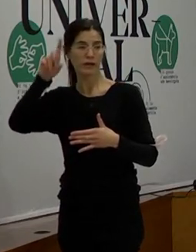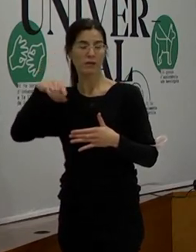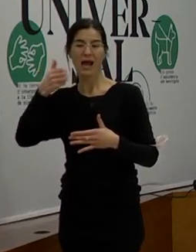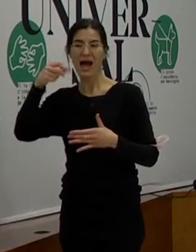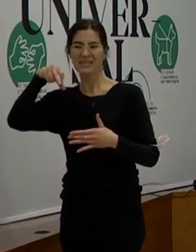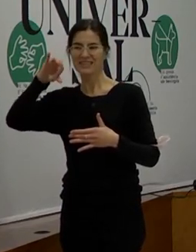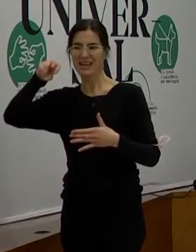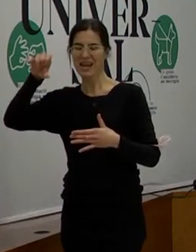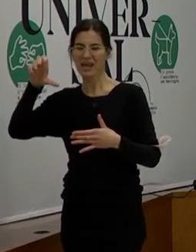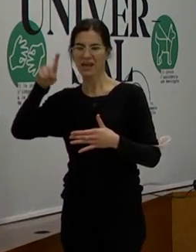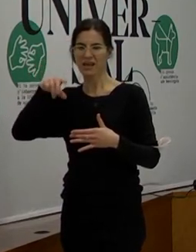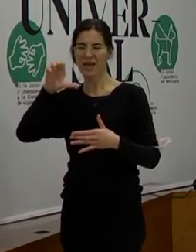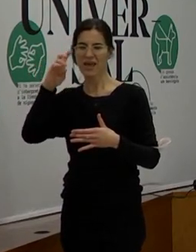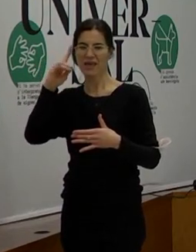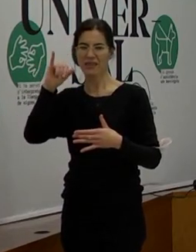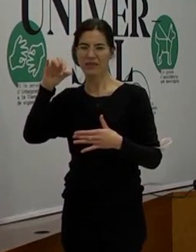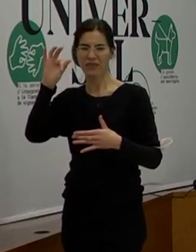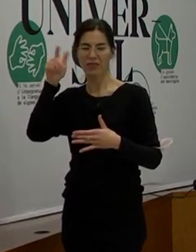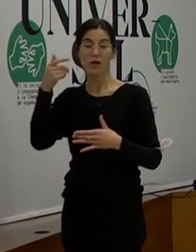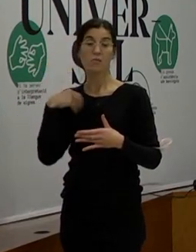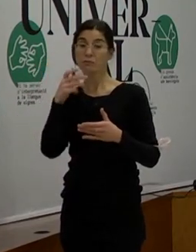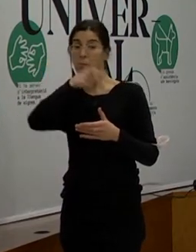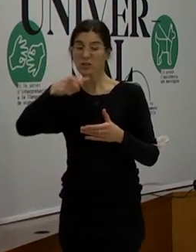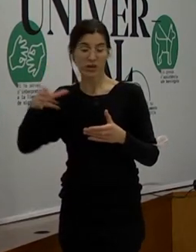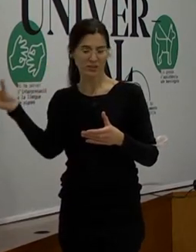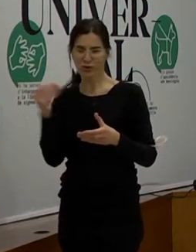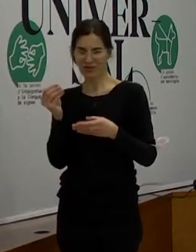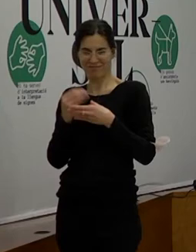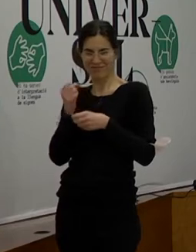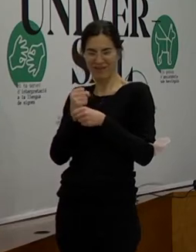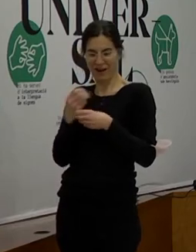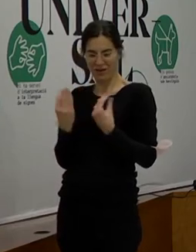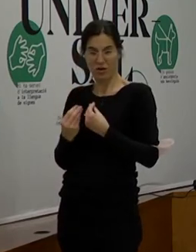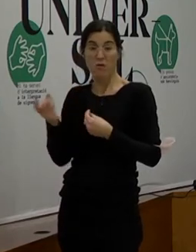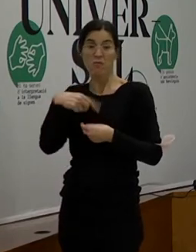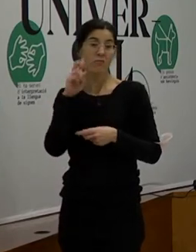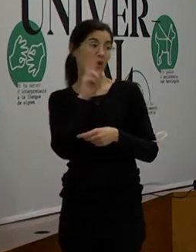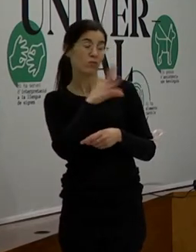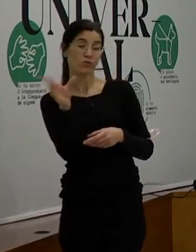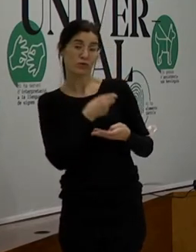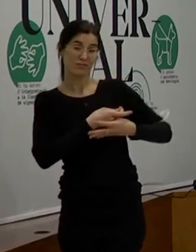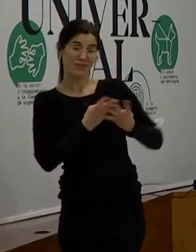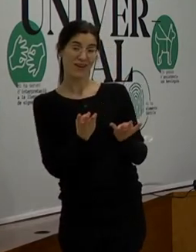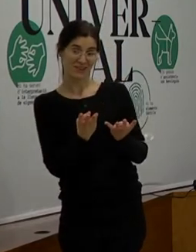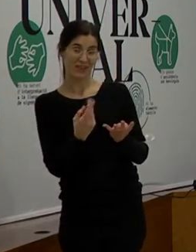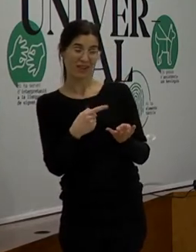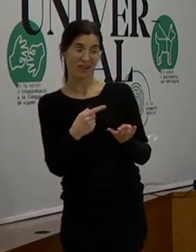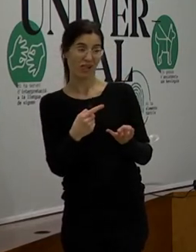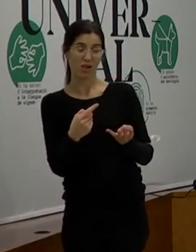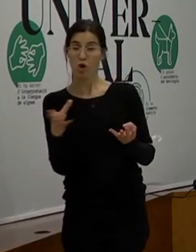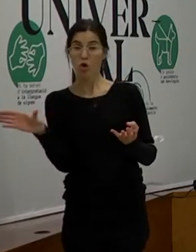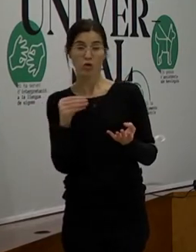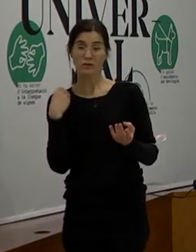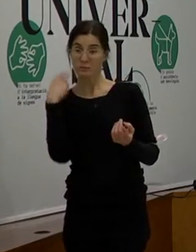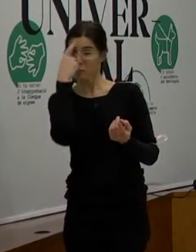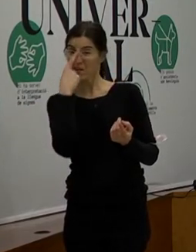l'Asne. Som totes les persones que hi ha darrere de canviadors i mireu que totes són molt diverses. No tenim totes